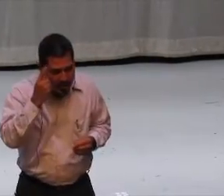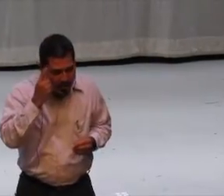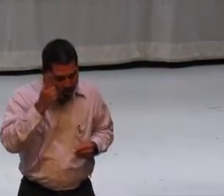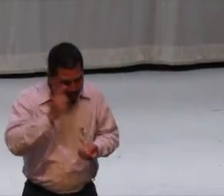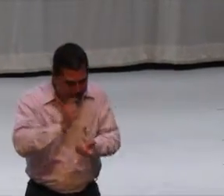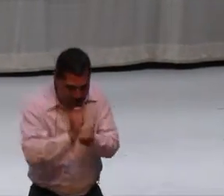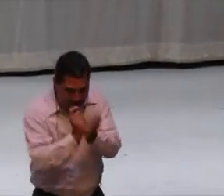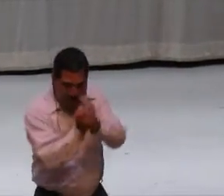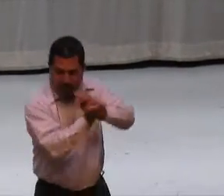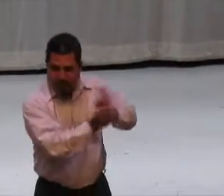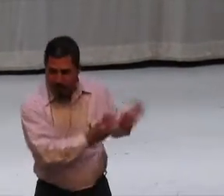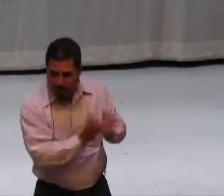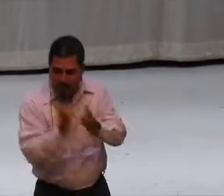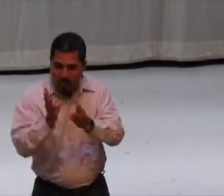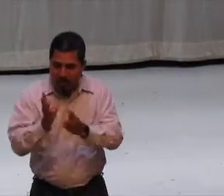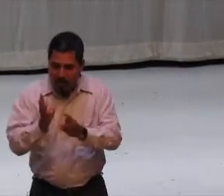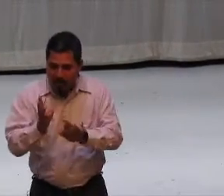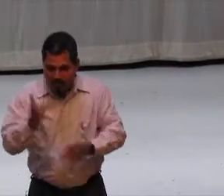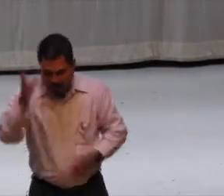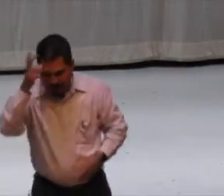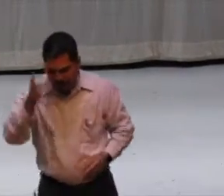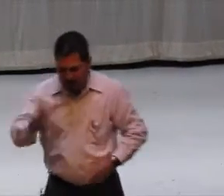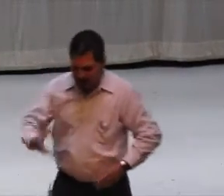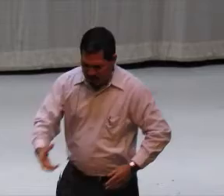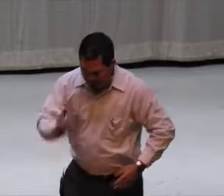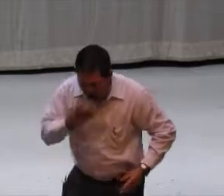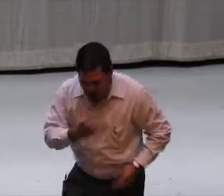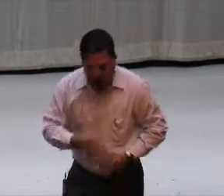entendemos y cambiamos el rumbo, Satanás se enoja.